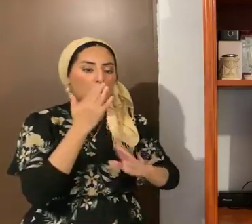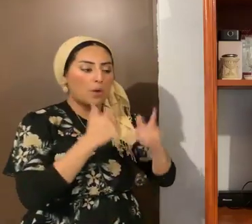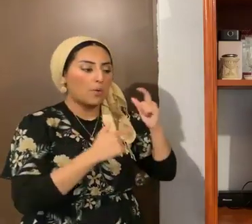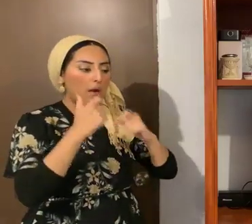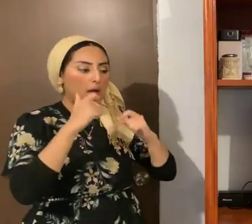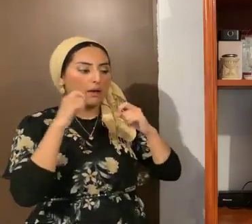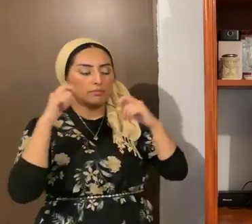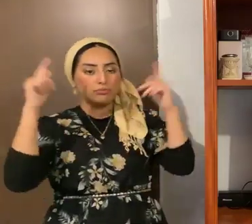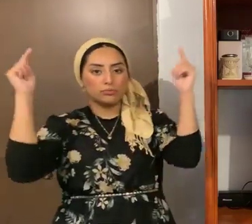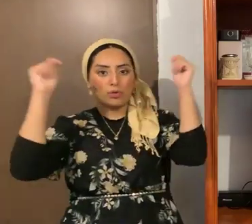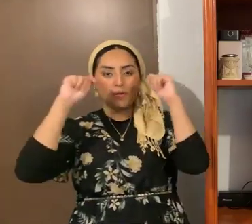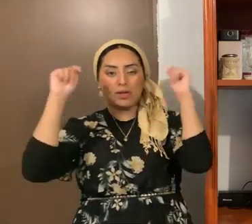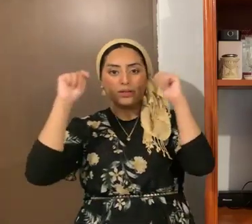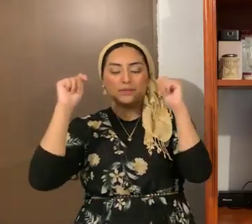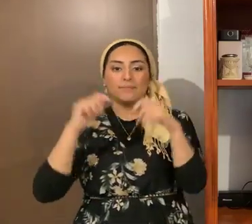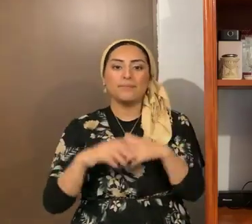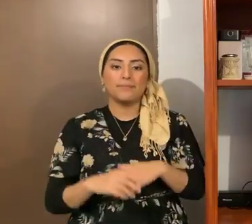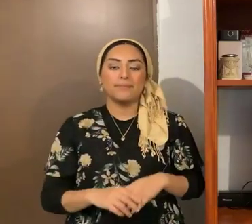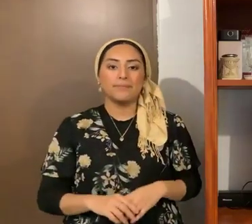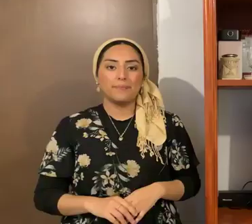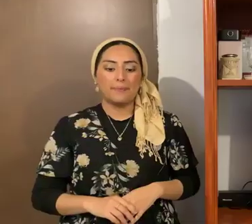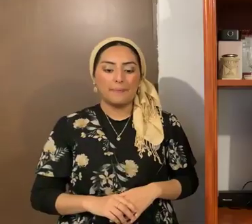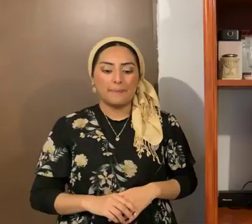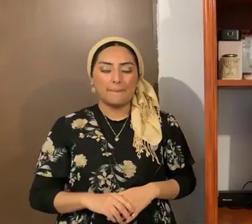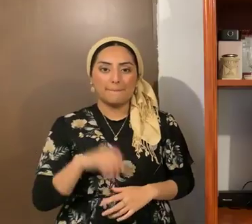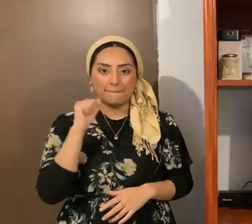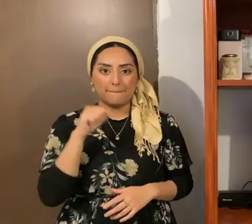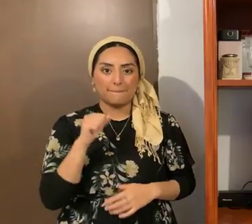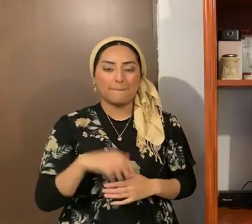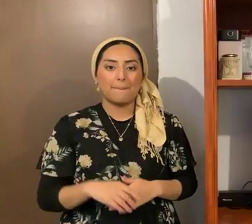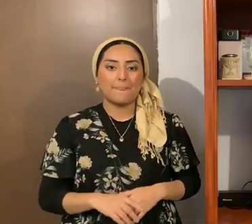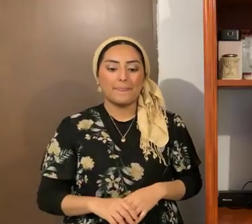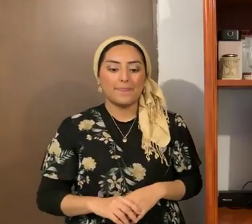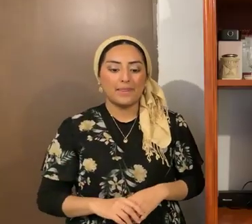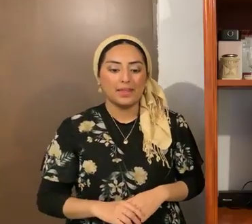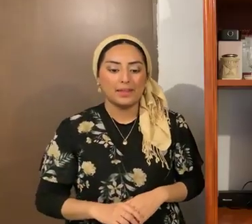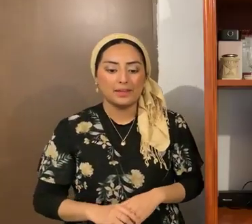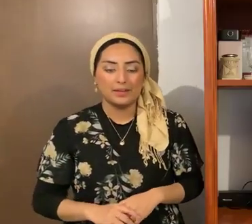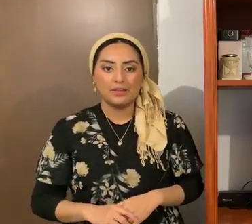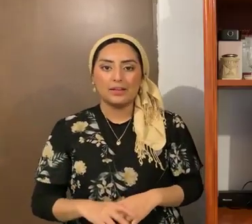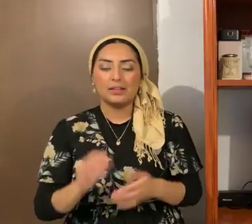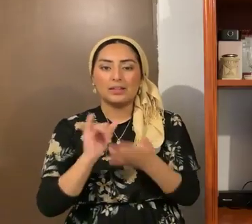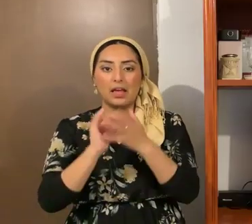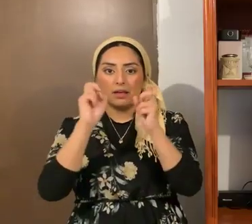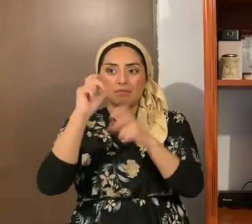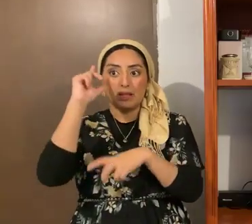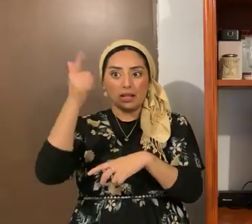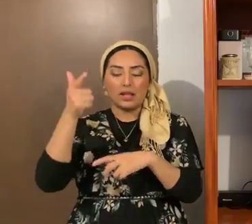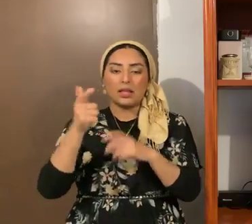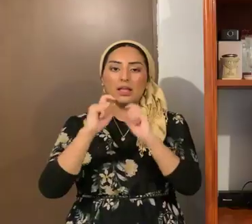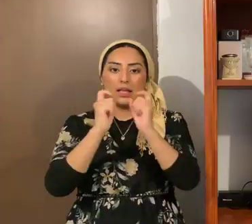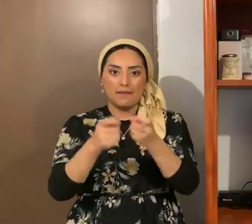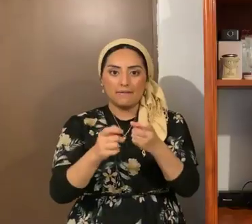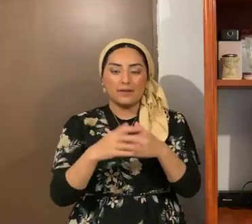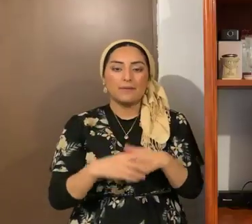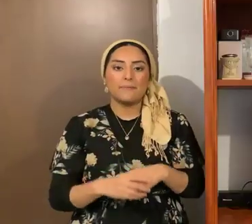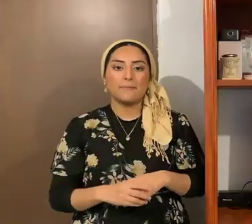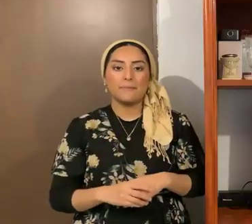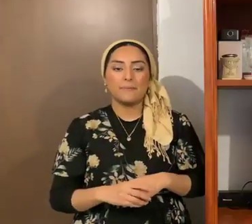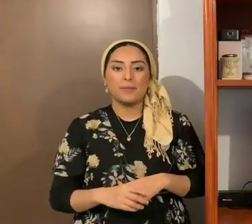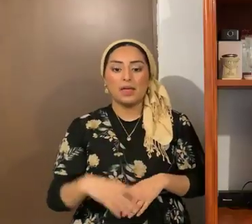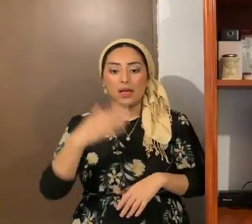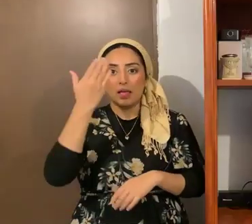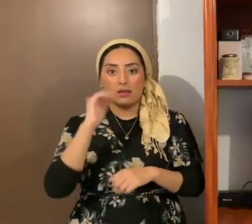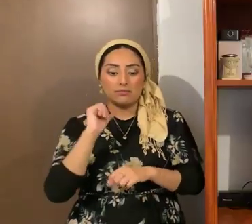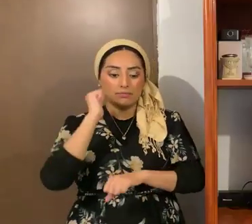tribulación. Aleluya. Sí, a ver, repito, ese tema lo voy a dar pronto, pero el fundamento de Elohim